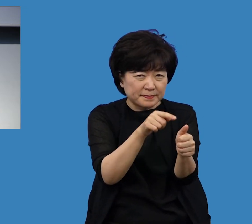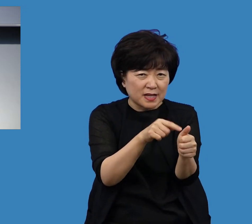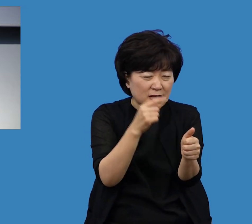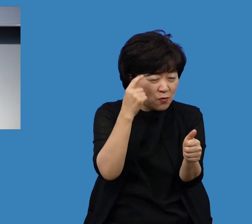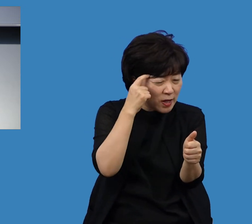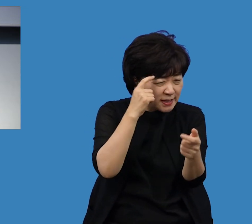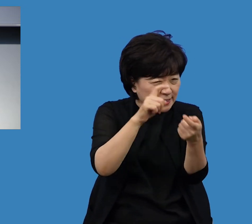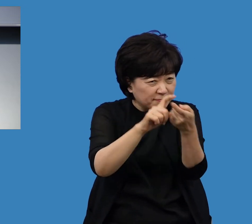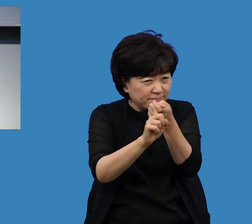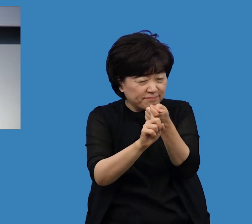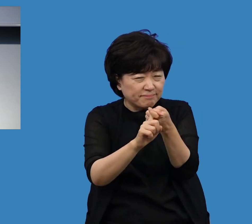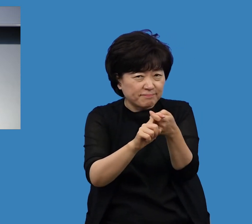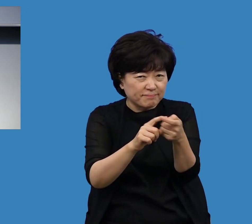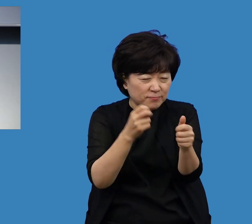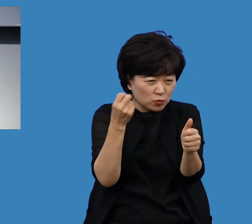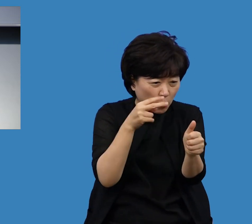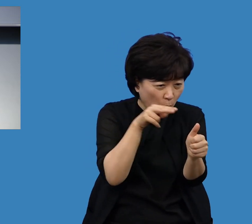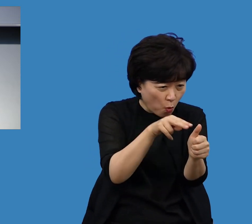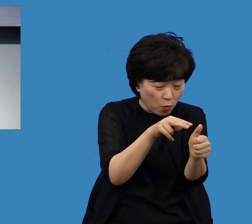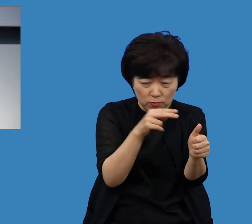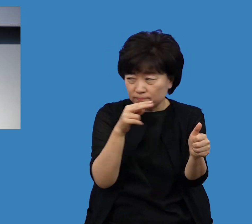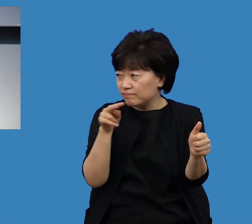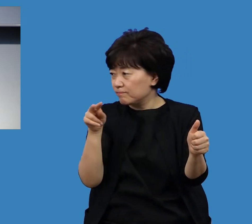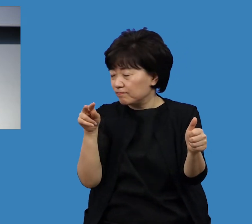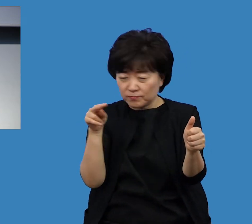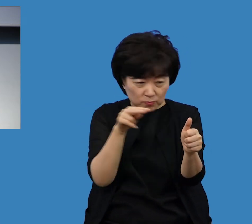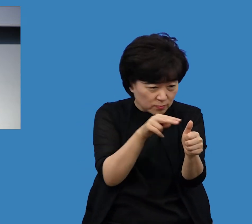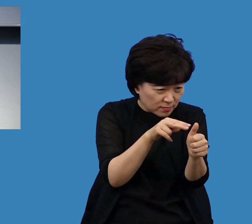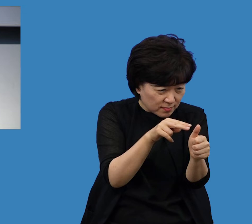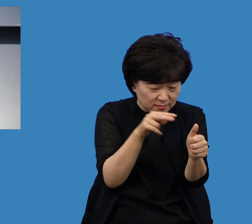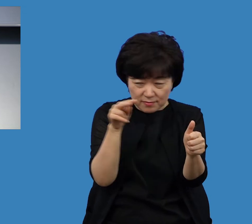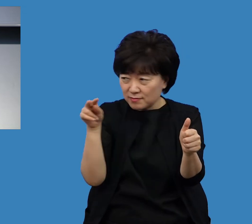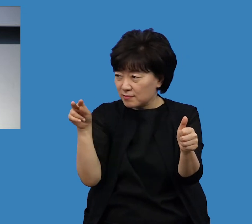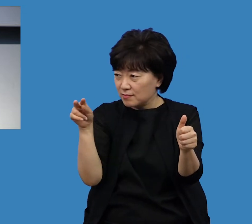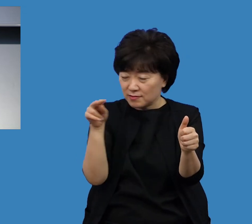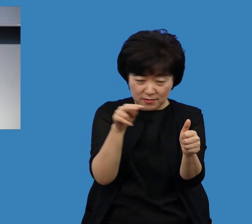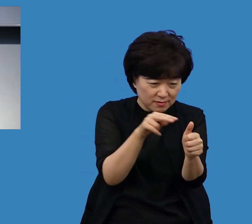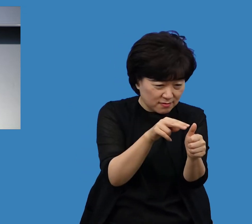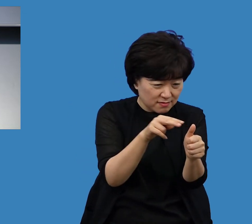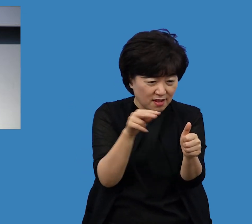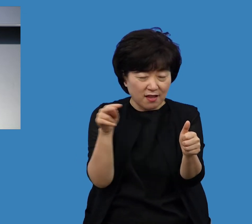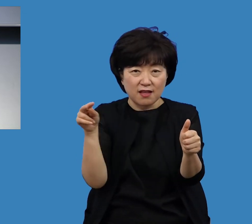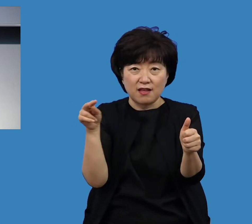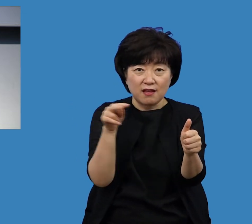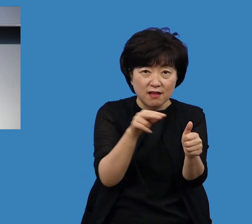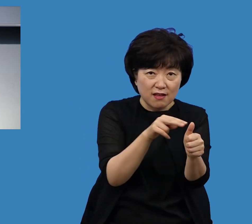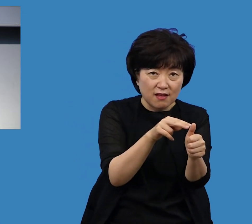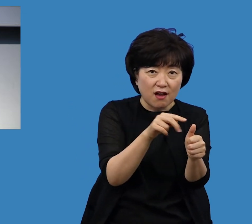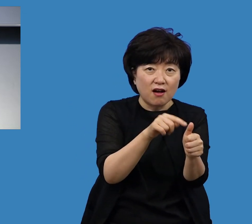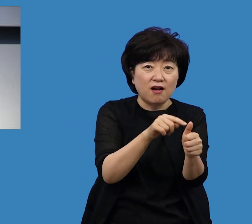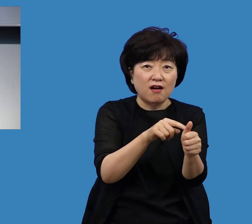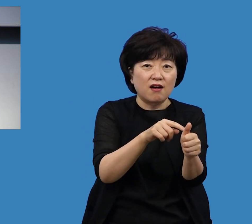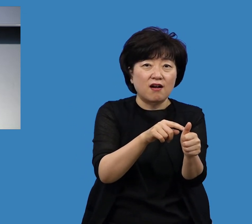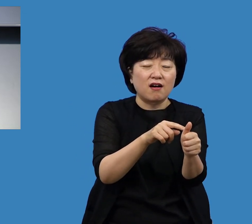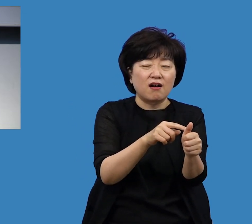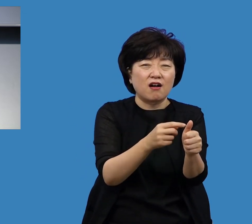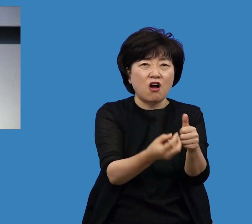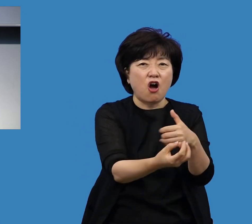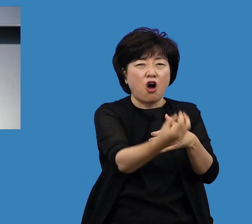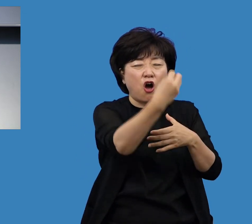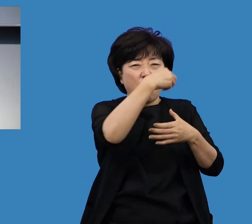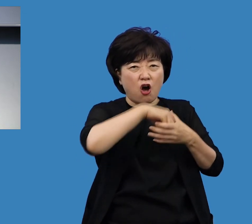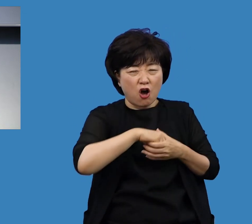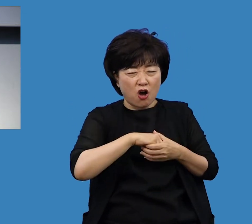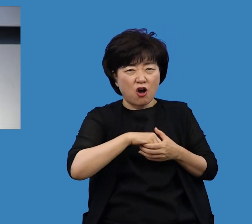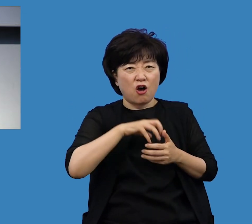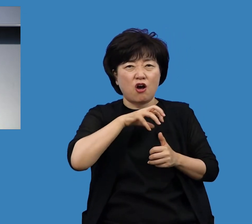가지고 또 보고 또 관심을 가지고 그러면은요, 어느 순간 그 영이 여러분 안으로 훅 하고 들어와서 여러분